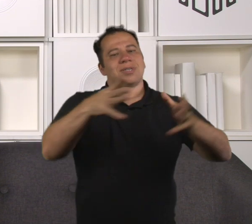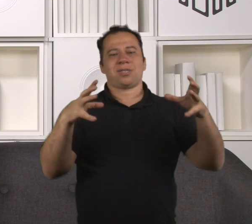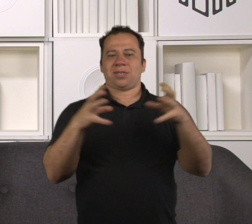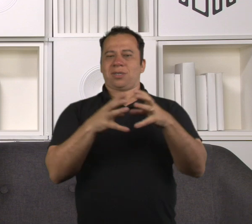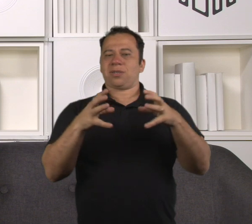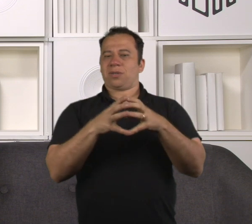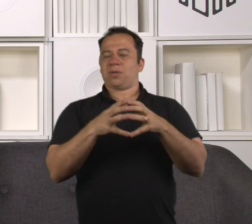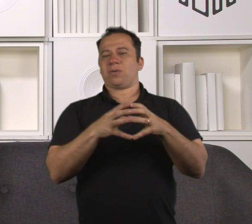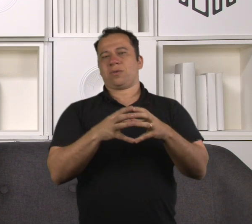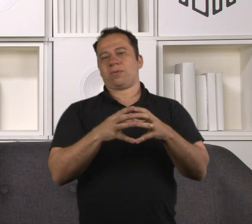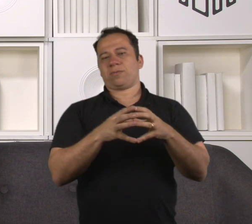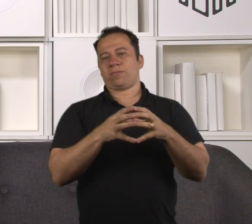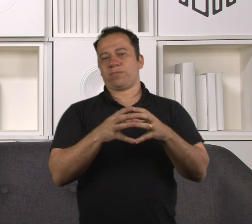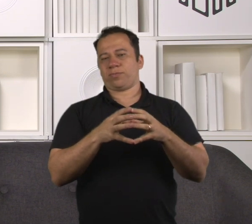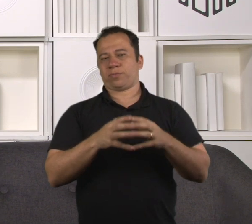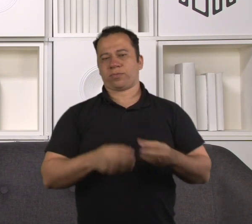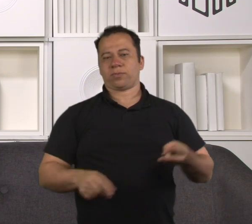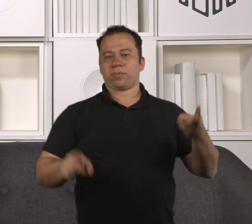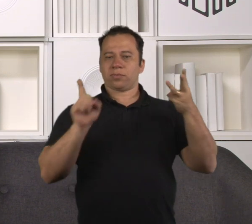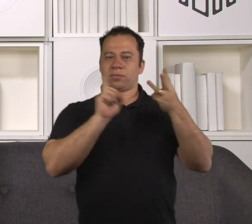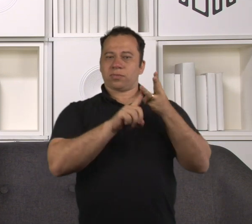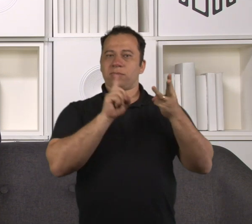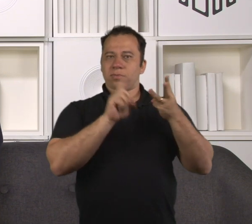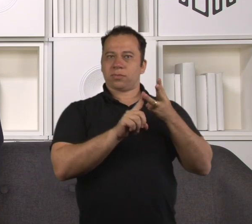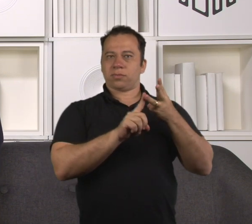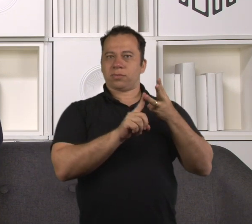a segunda questão. A terceira